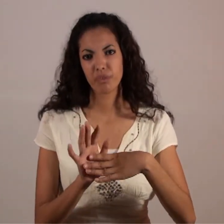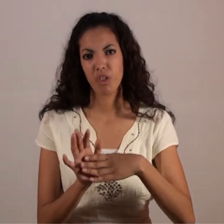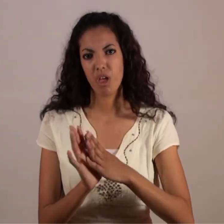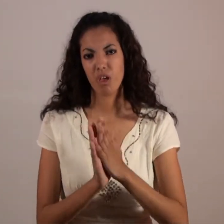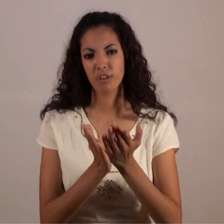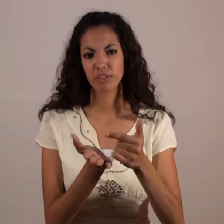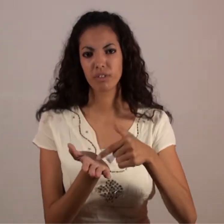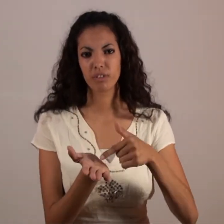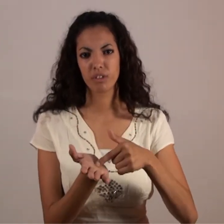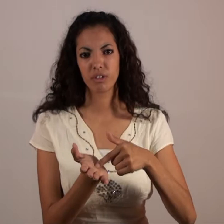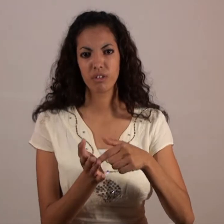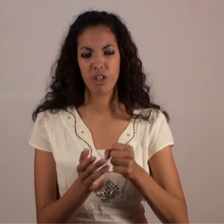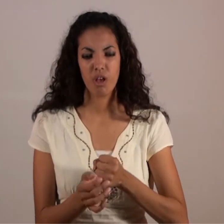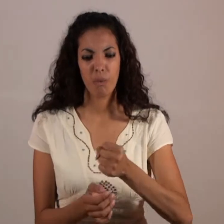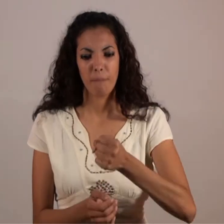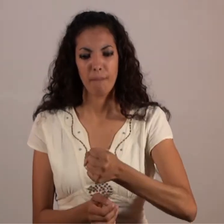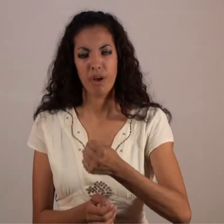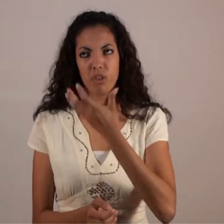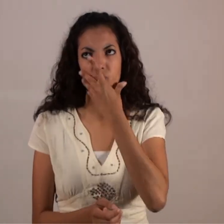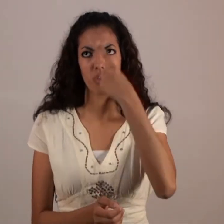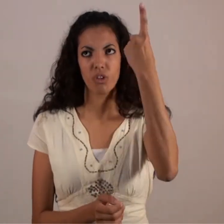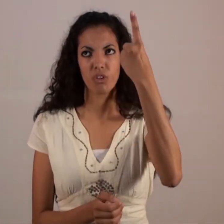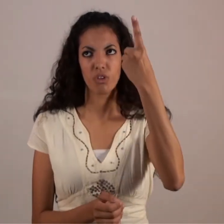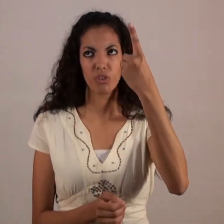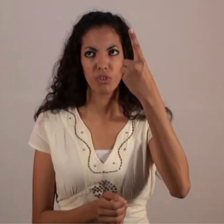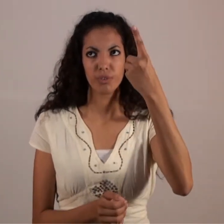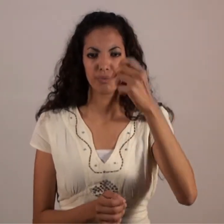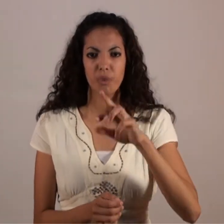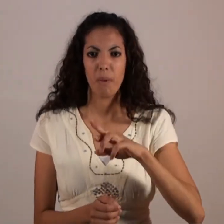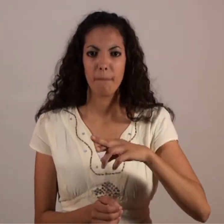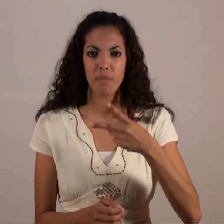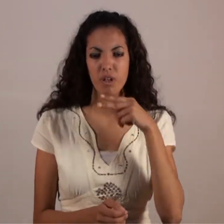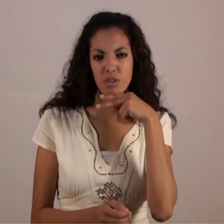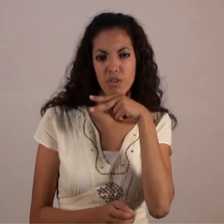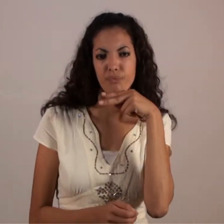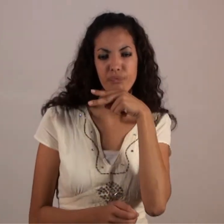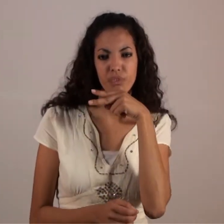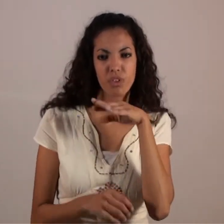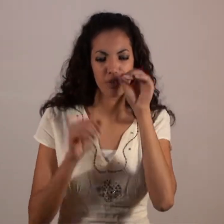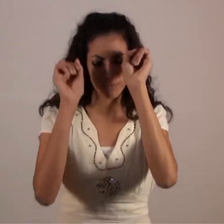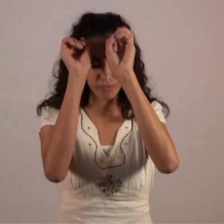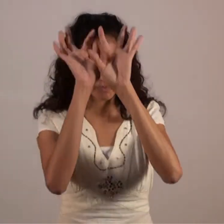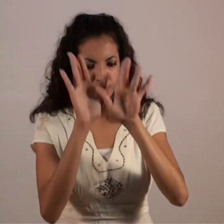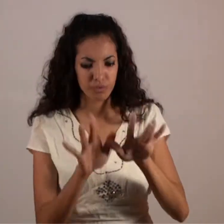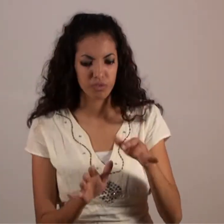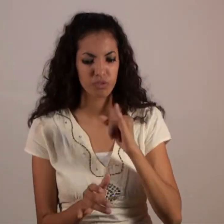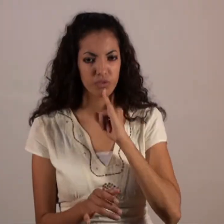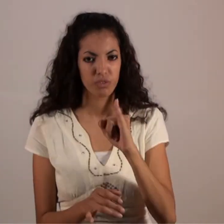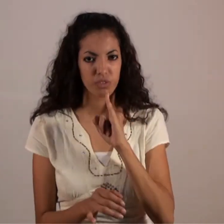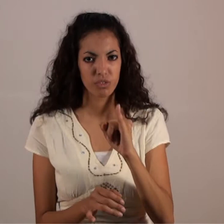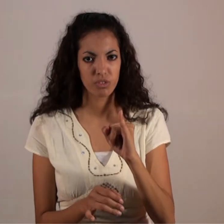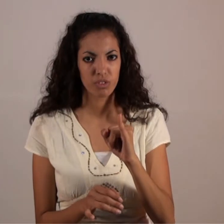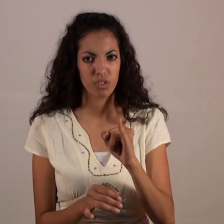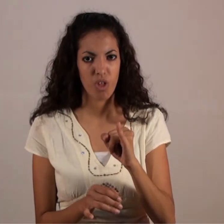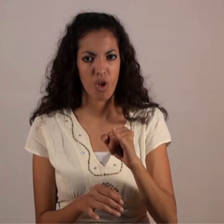Altísimo, sacó pan y vino y le bendijo diciendo: Bendito sea Abraham del Dios